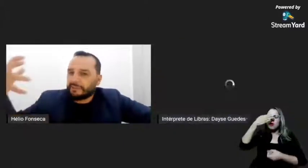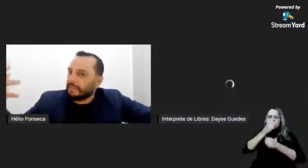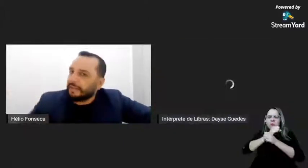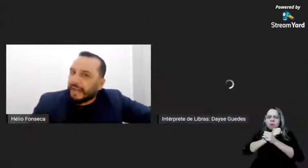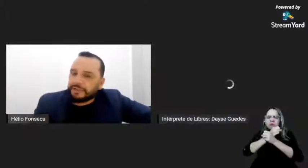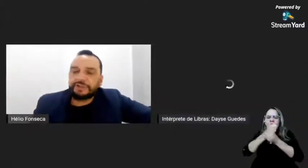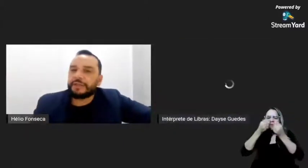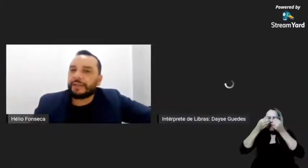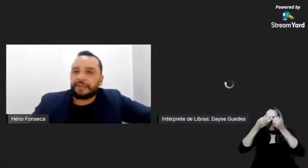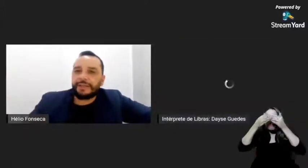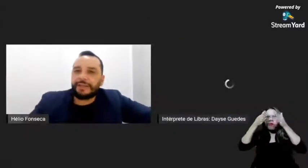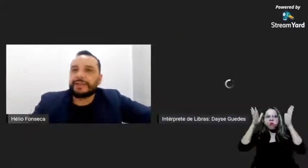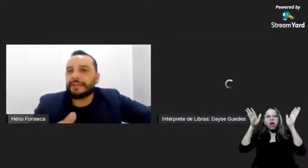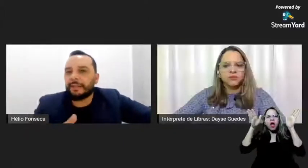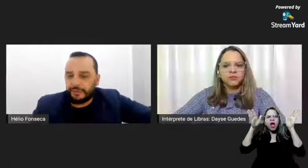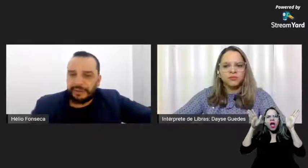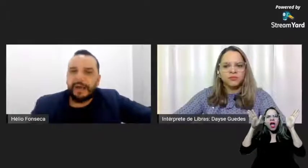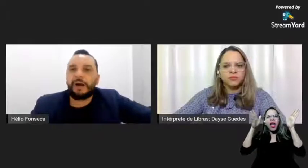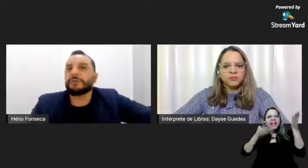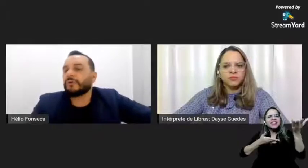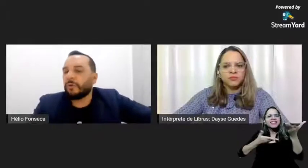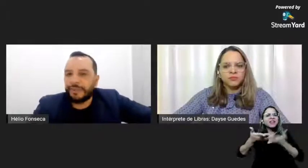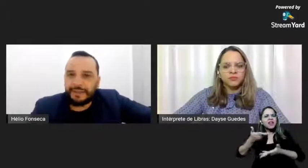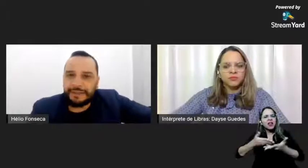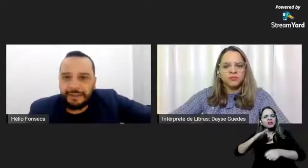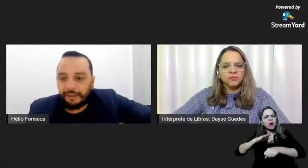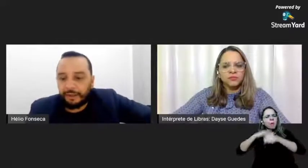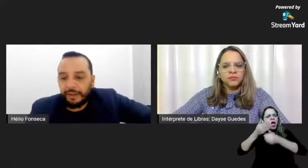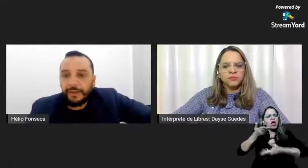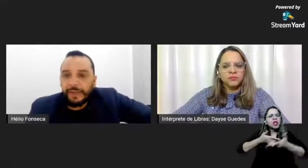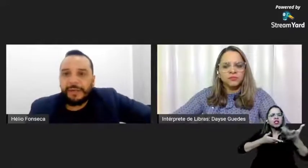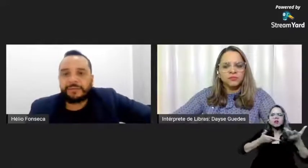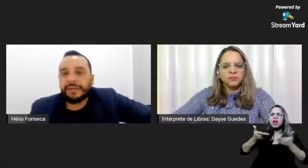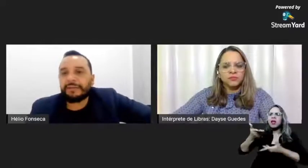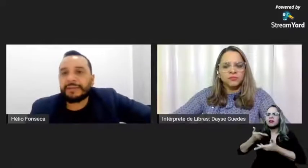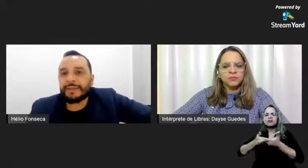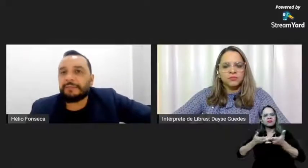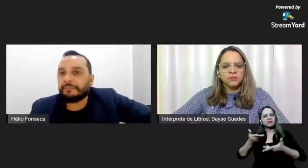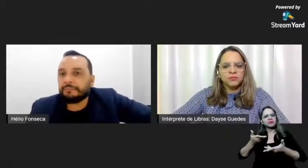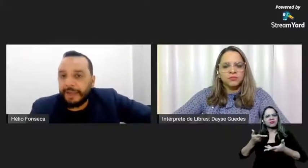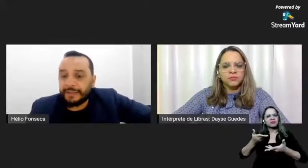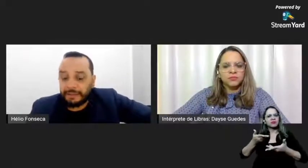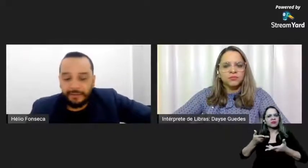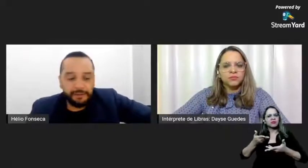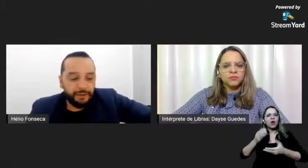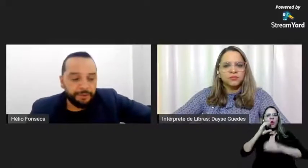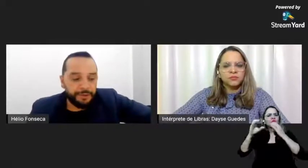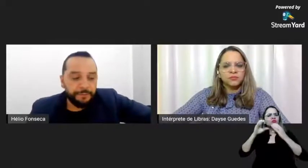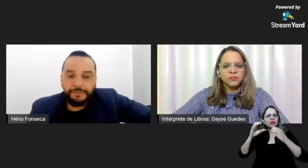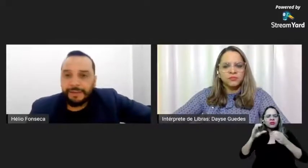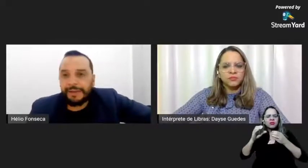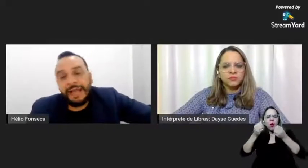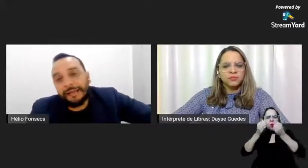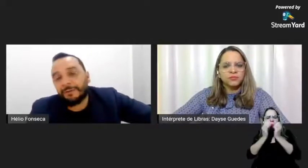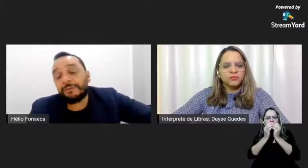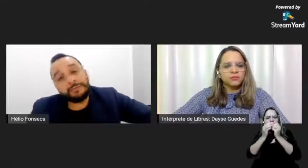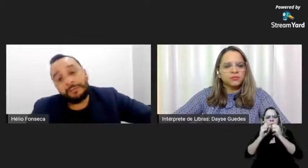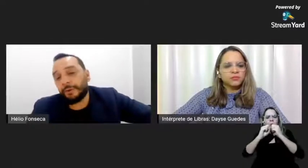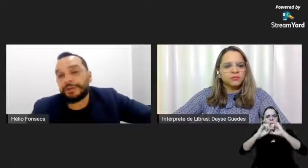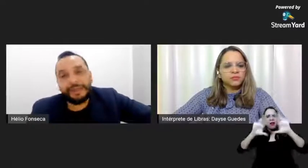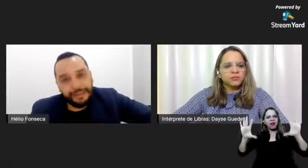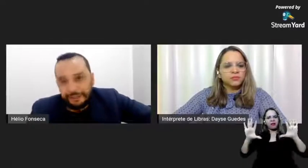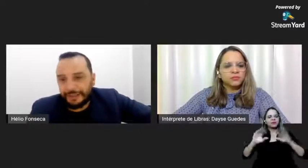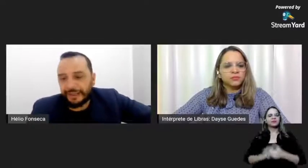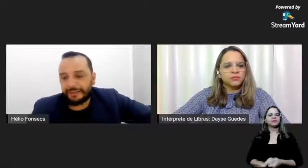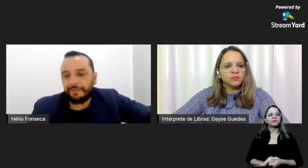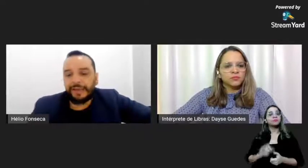a possibilidade de interação social, de comunicação, e o resultado está sendo bem satisfatório, né? E aí,